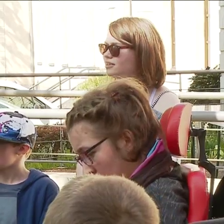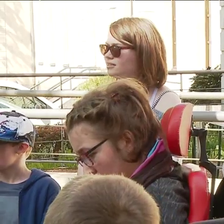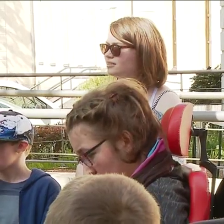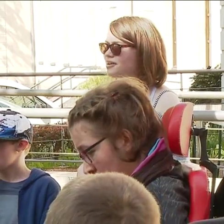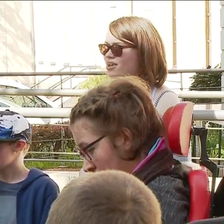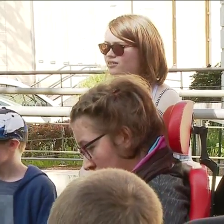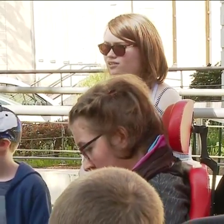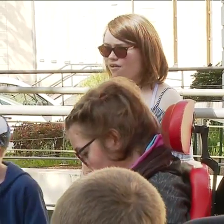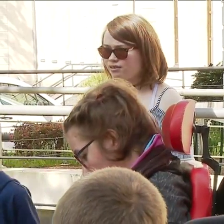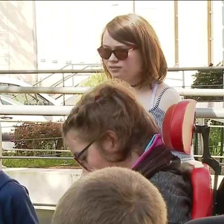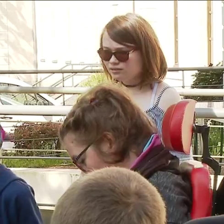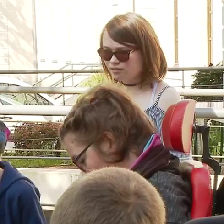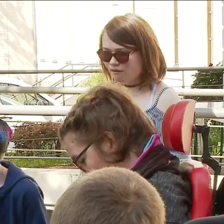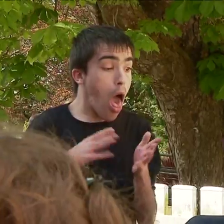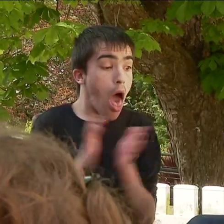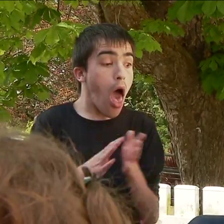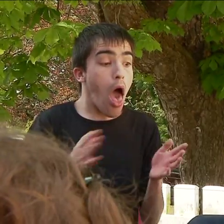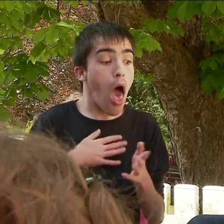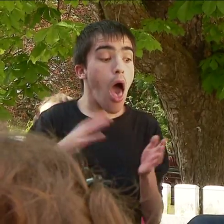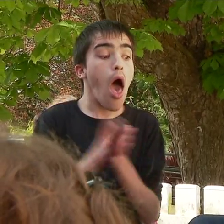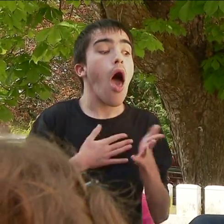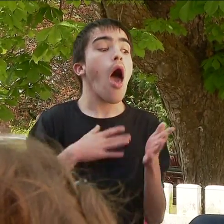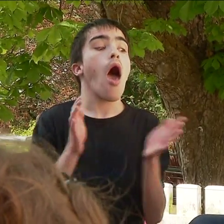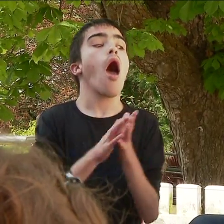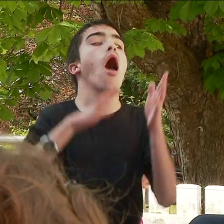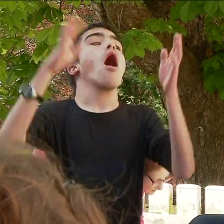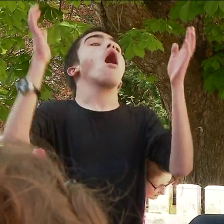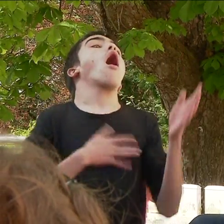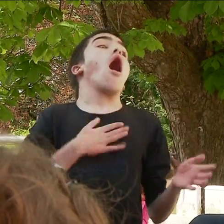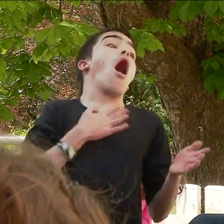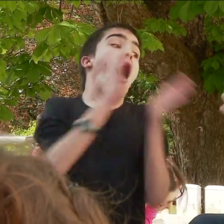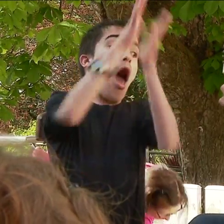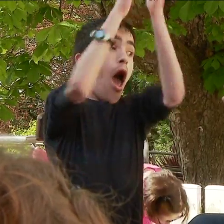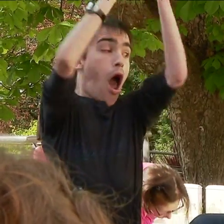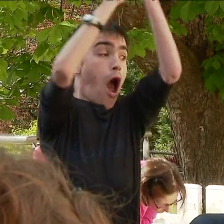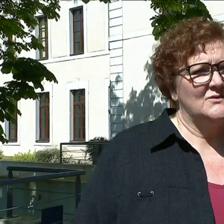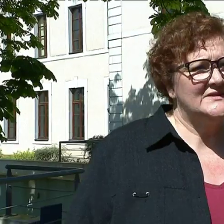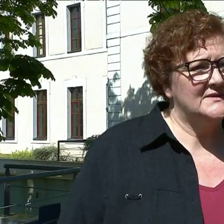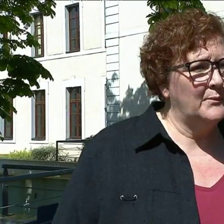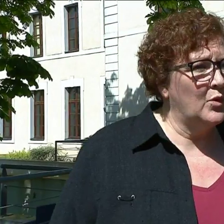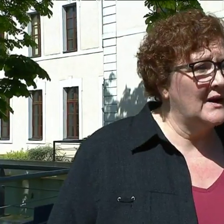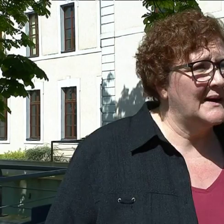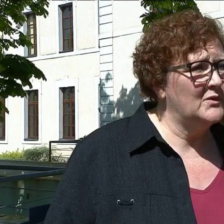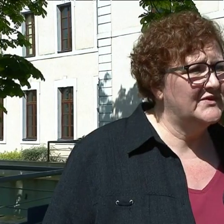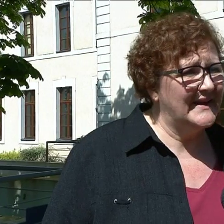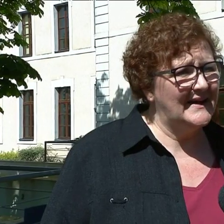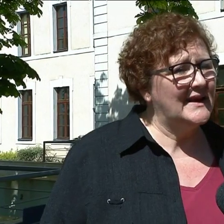c'était de les mobiliser pour leur apprendre un mode commun de communication, le Makaton. Le Makaton, c'est un programme d'aide à la